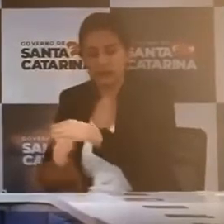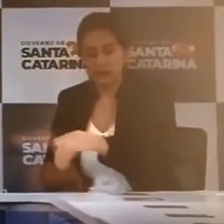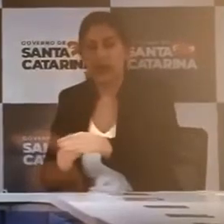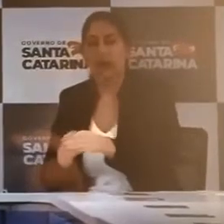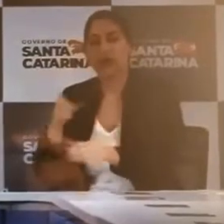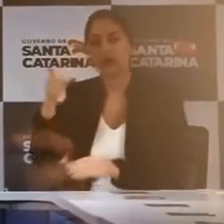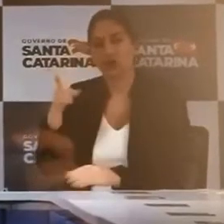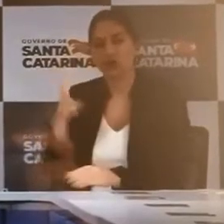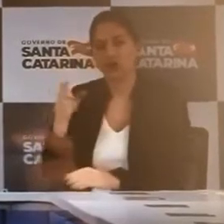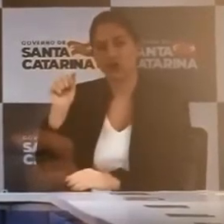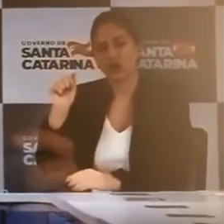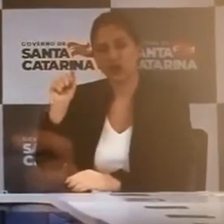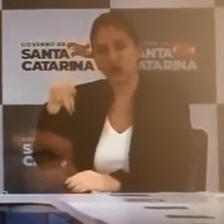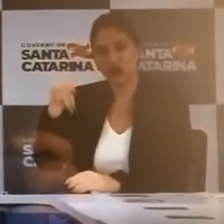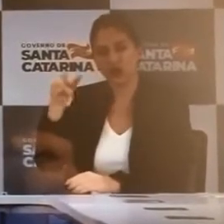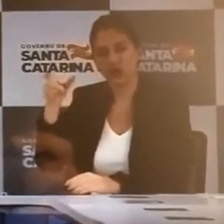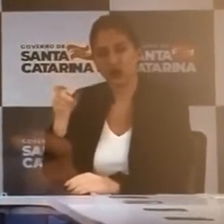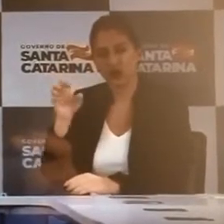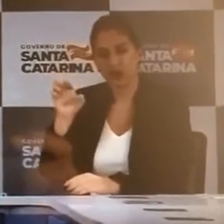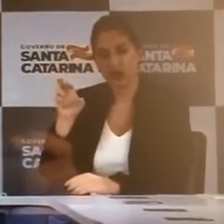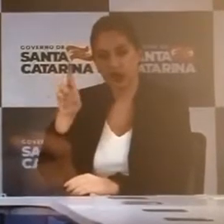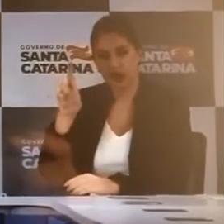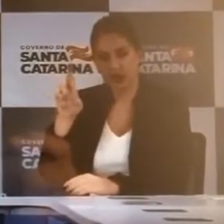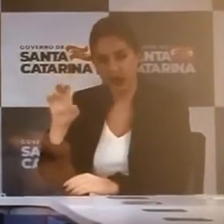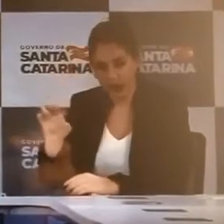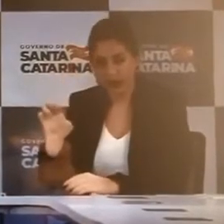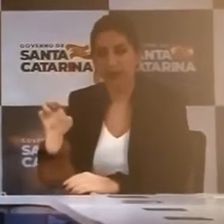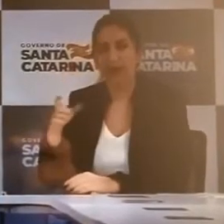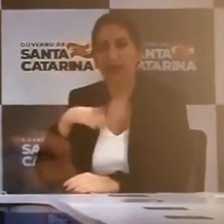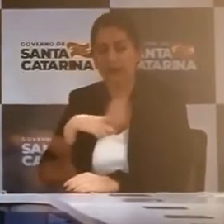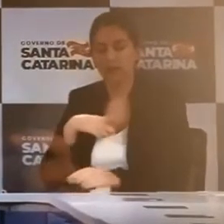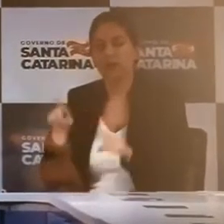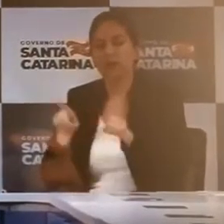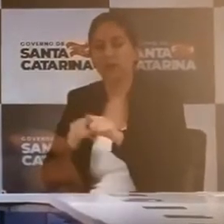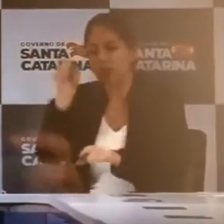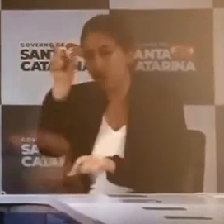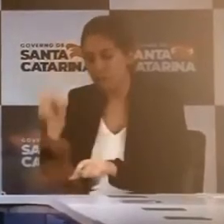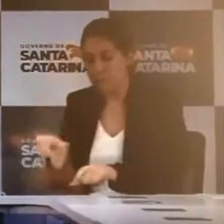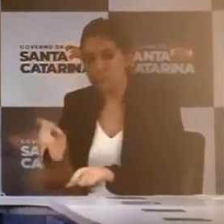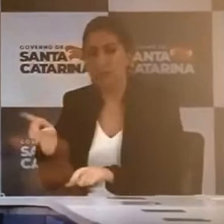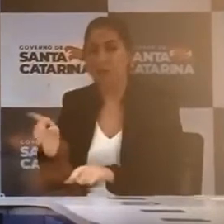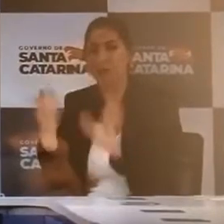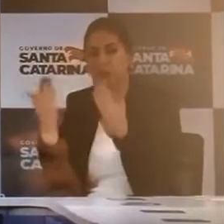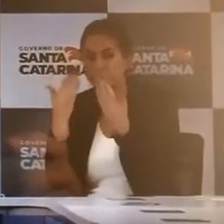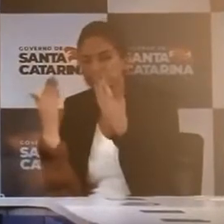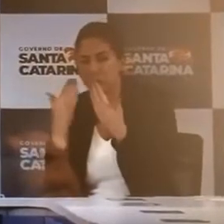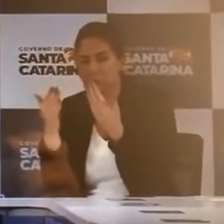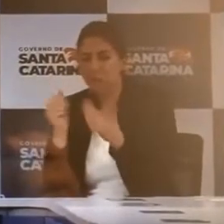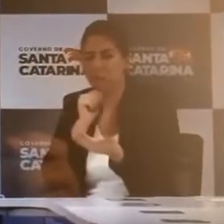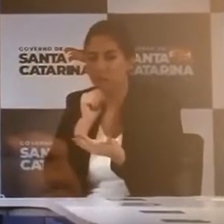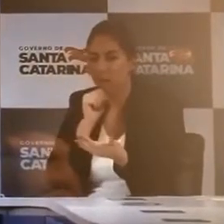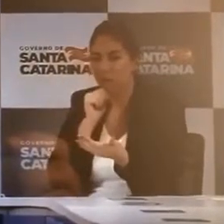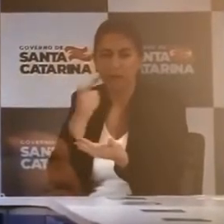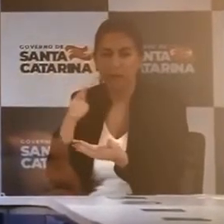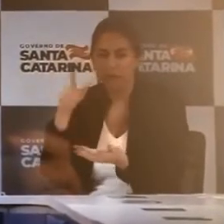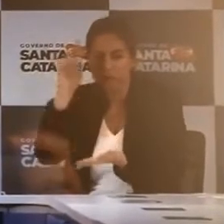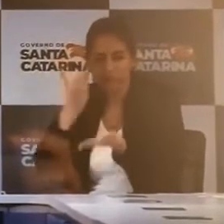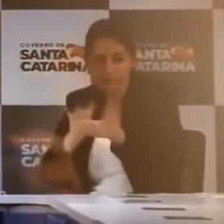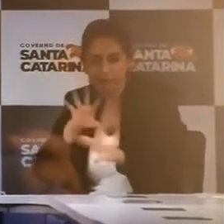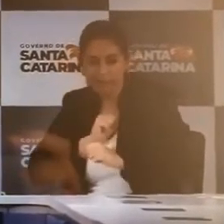a vigilância com relação ao caso, a suspeita de Covid-19, isso acaba atrasando um pouco mais a questão da análise,